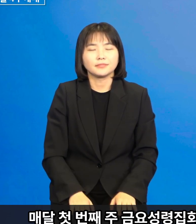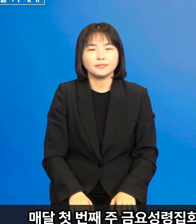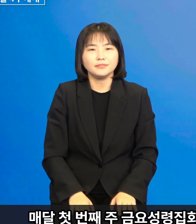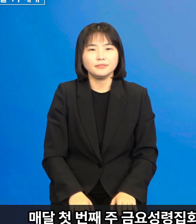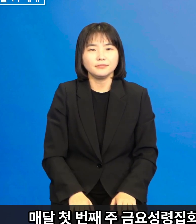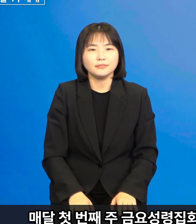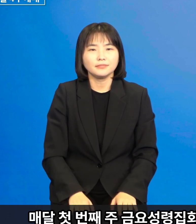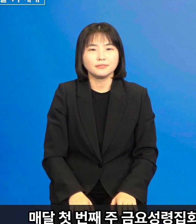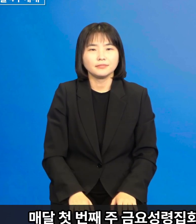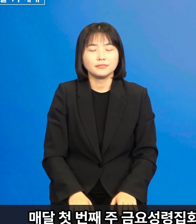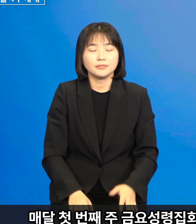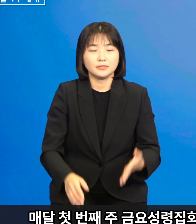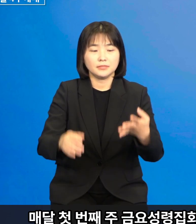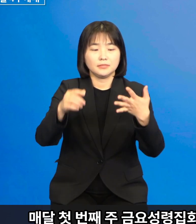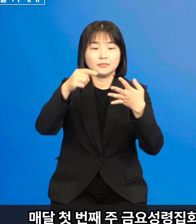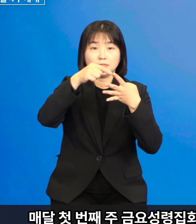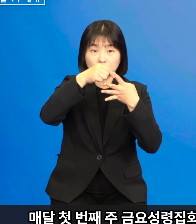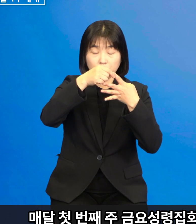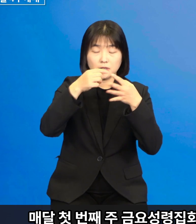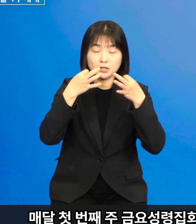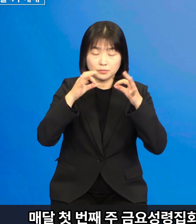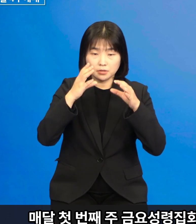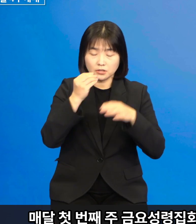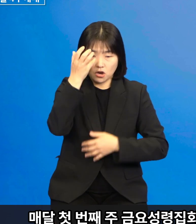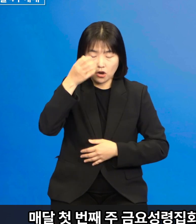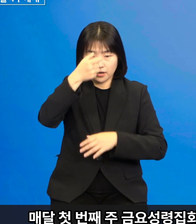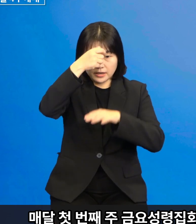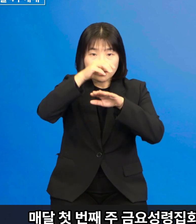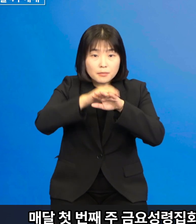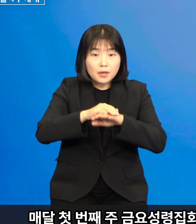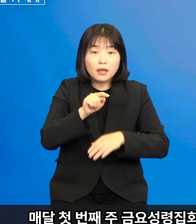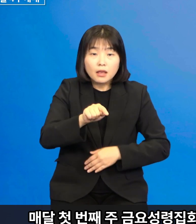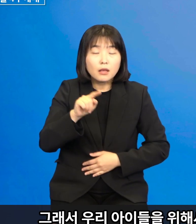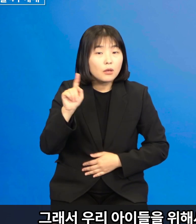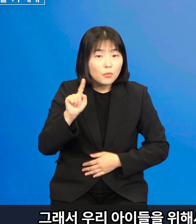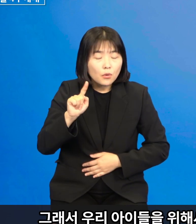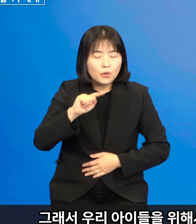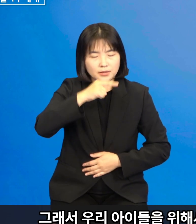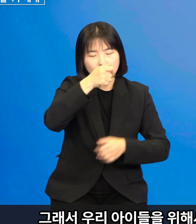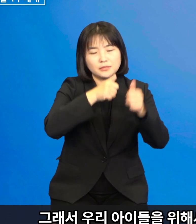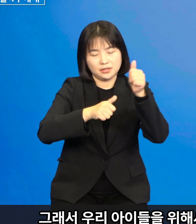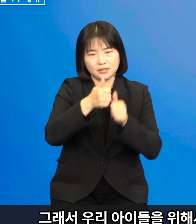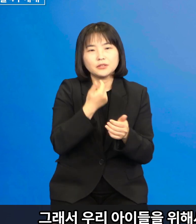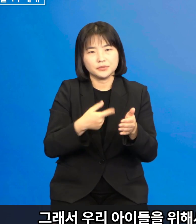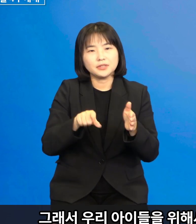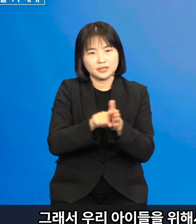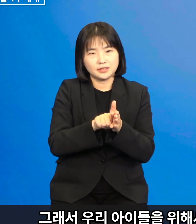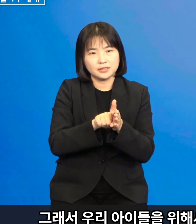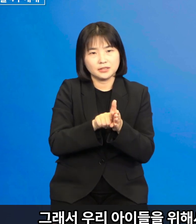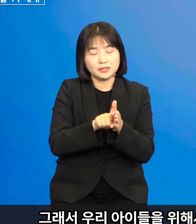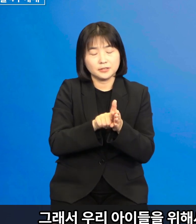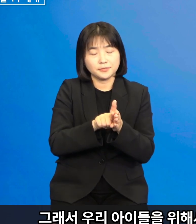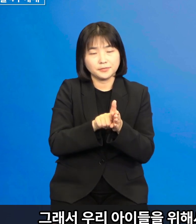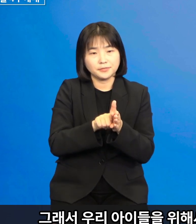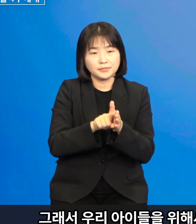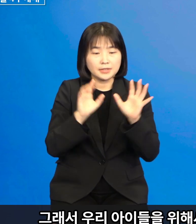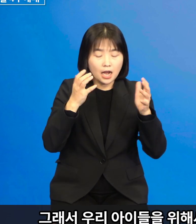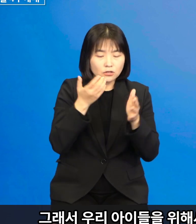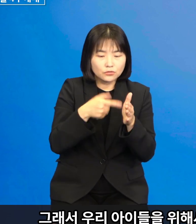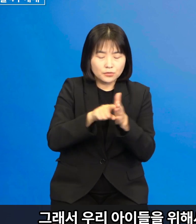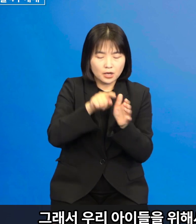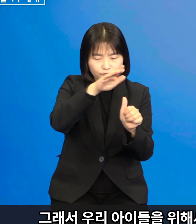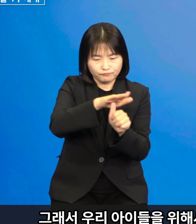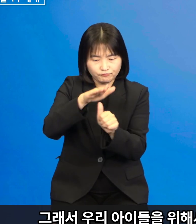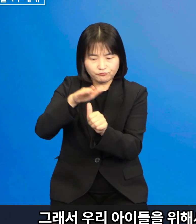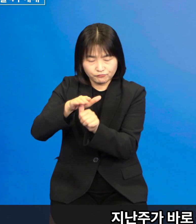매달 첫 번째 주 금요 성령 집회는 우리가 다음 세대 주일로 드립니다. 그래서 우리 아이들을 위해서 안수기도 해주는